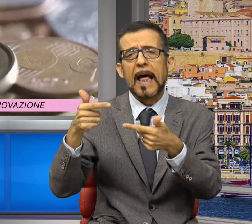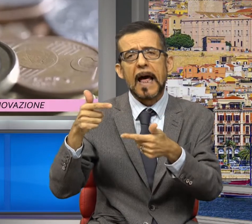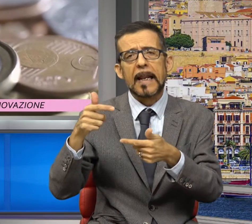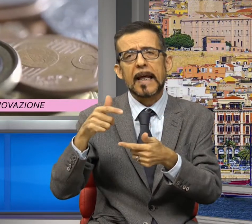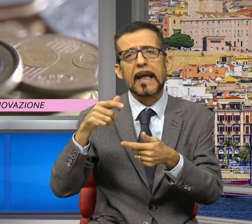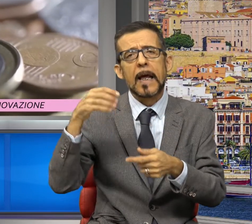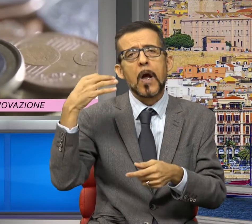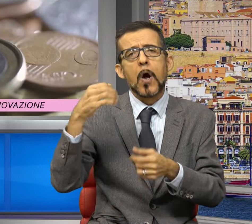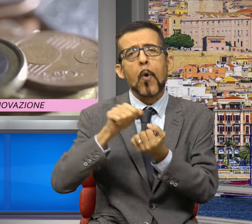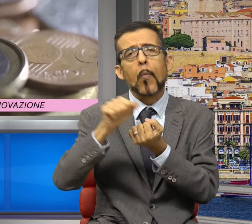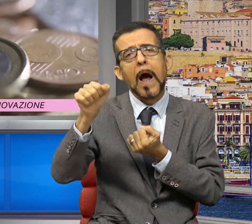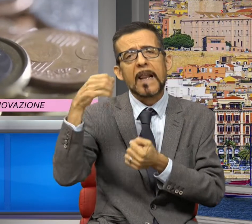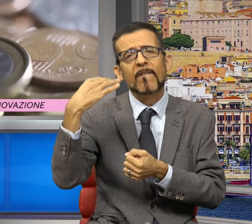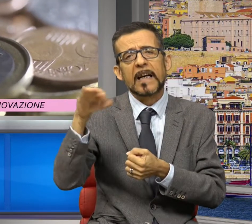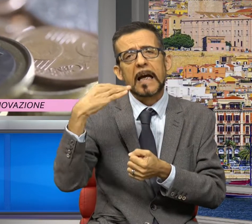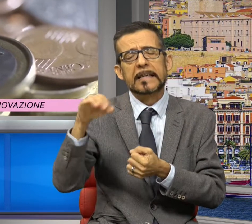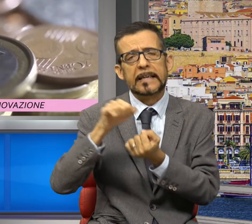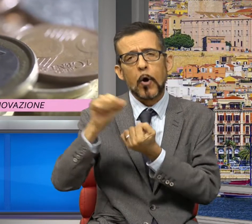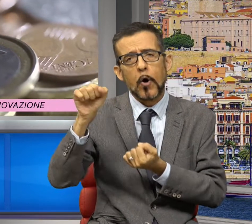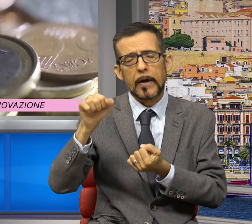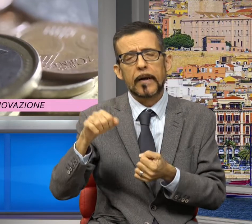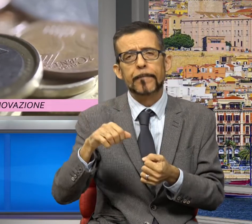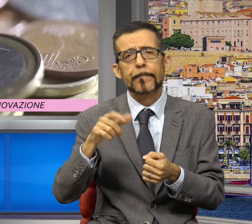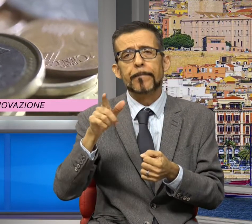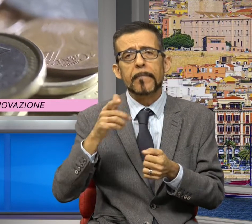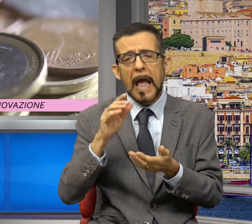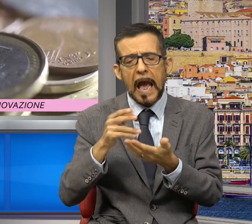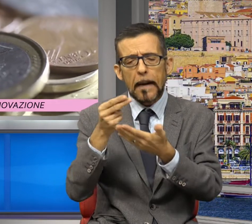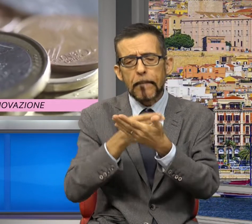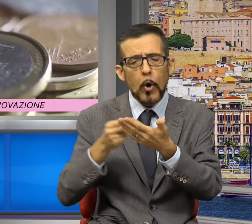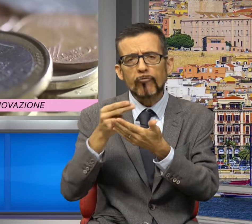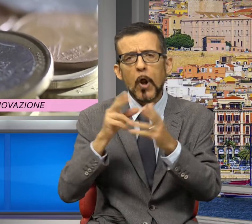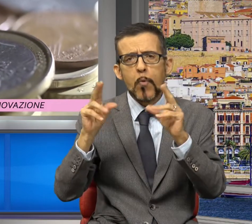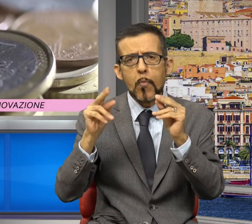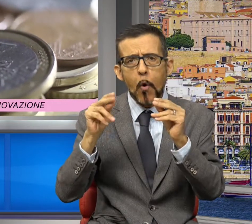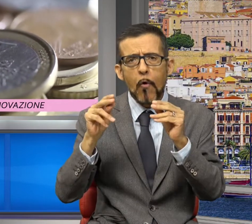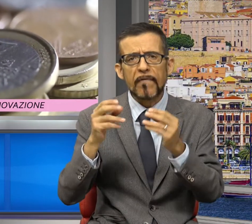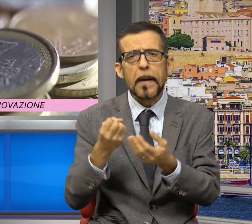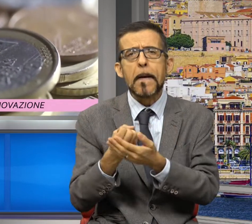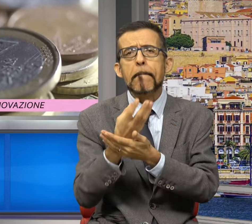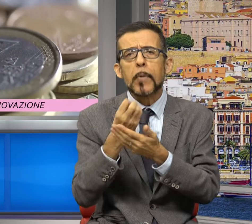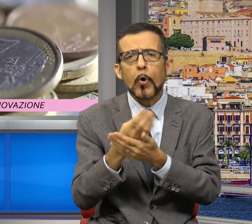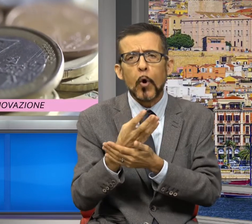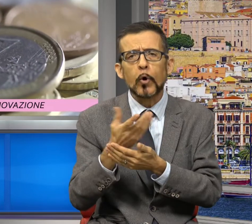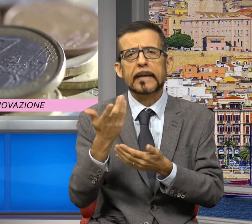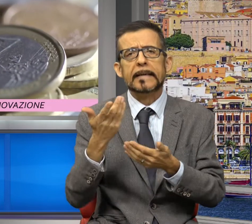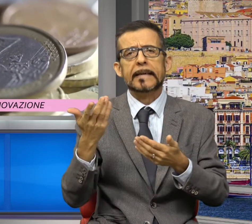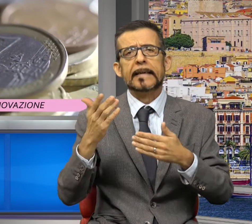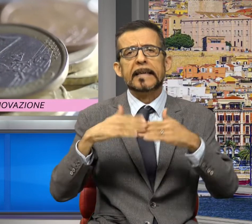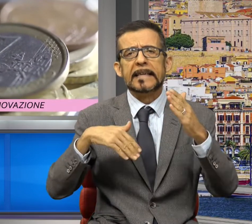digitale del tessuto imprenditoriale, anche con la progettazione di nuovi prodotti e servizi legati alle vocazioni produttive del territorio.